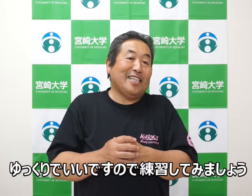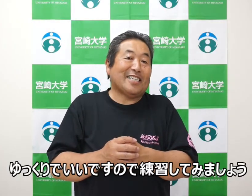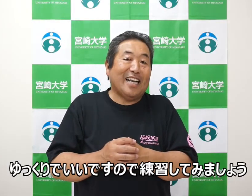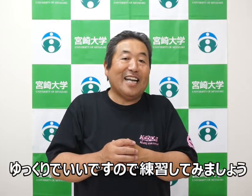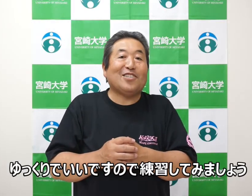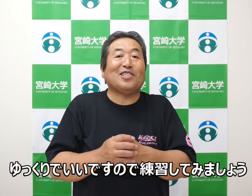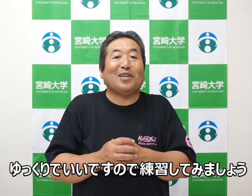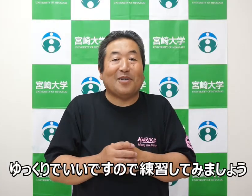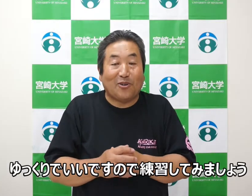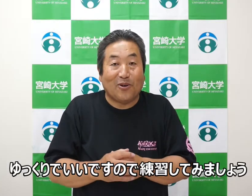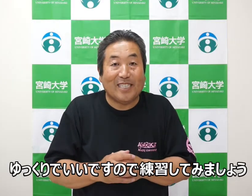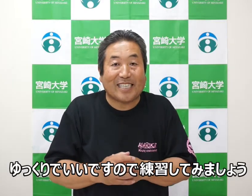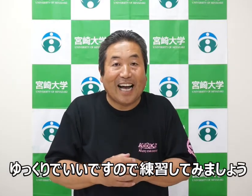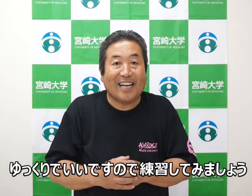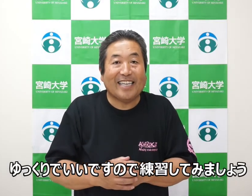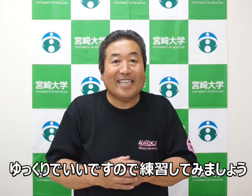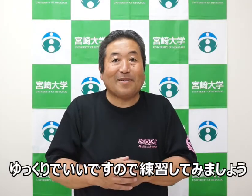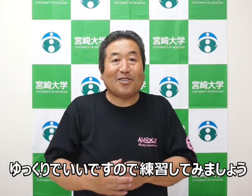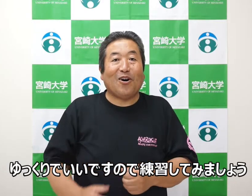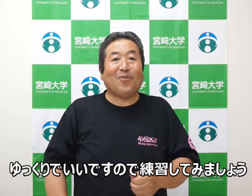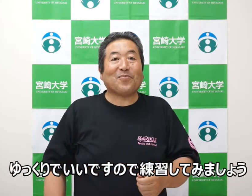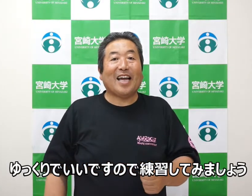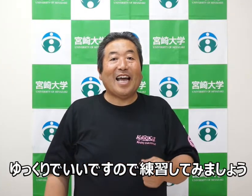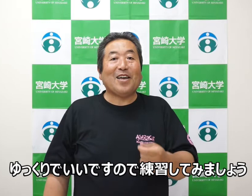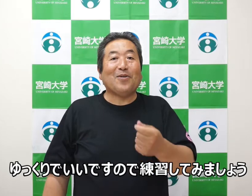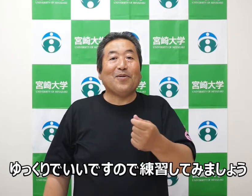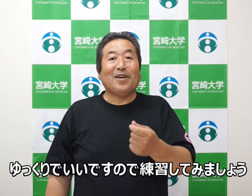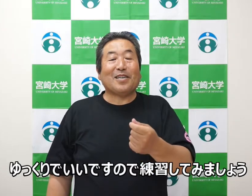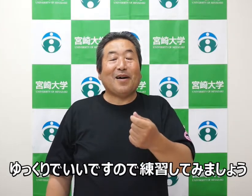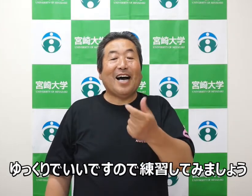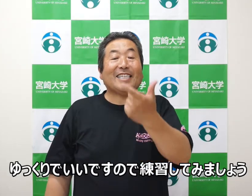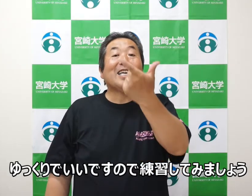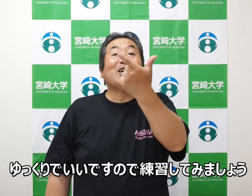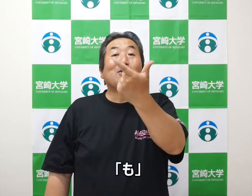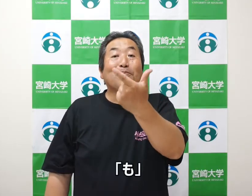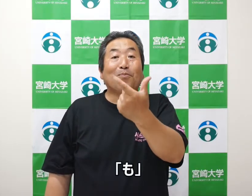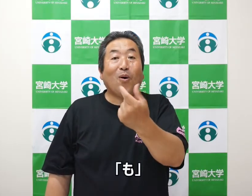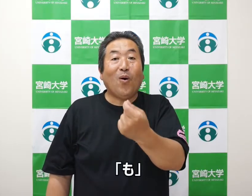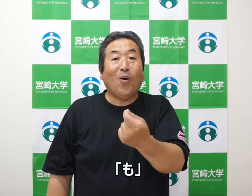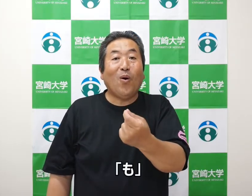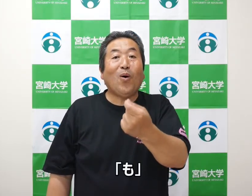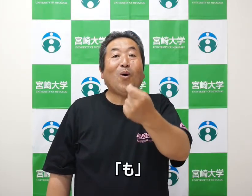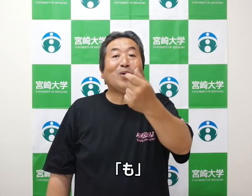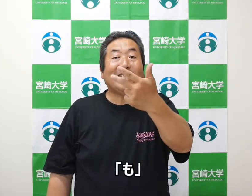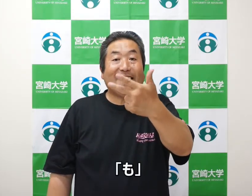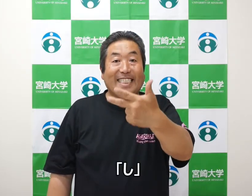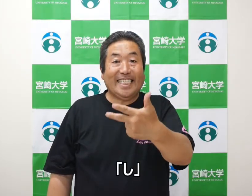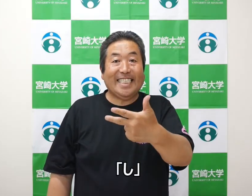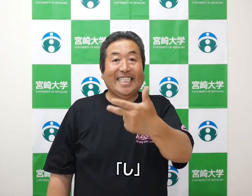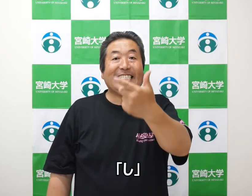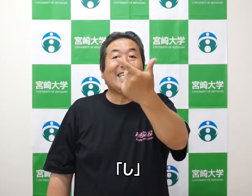から練習してみましょう。いいですか。いきますよ。はい、いきます。もし